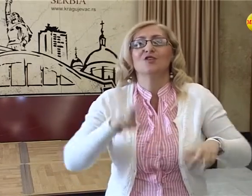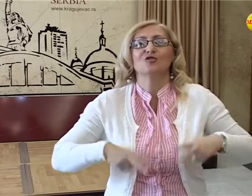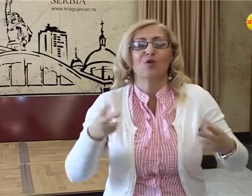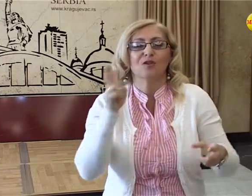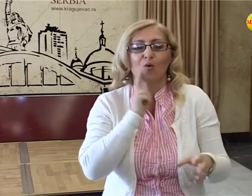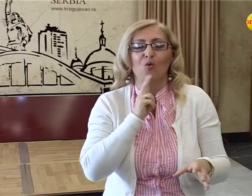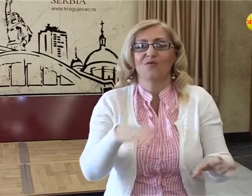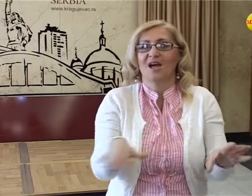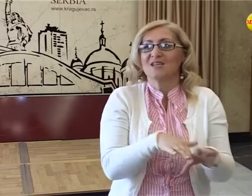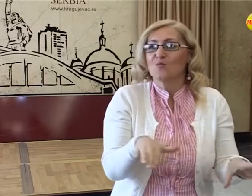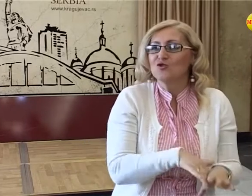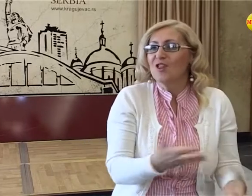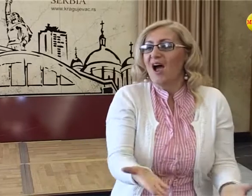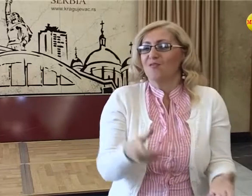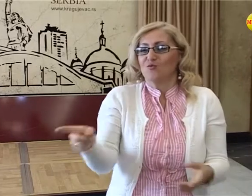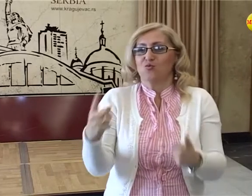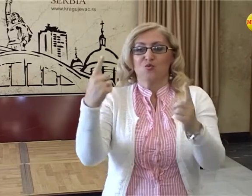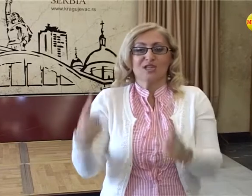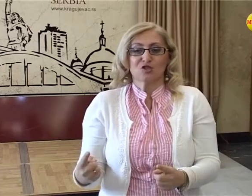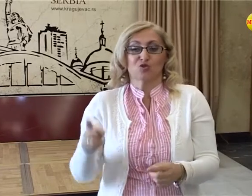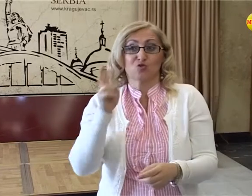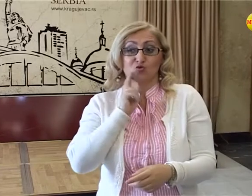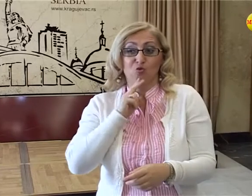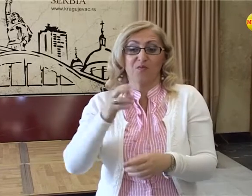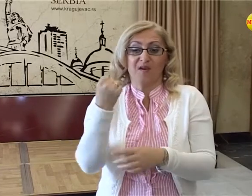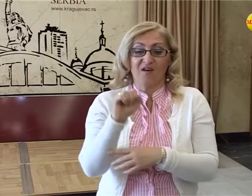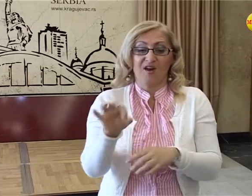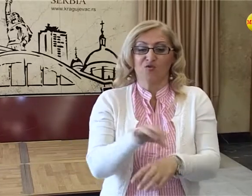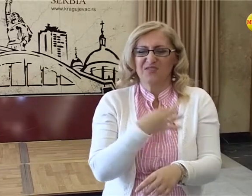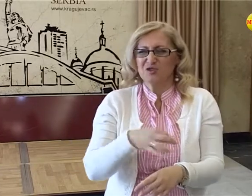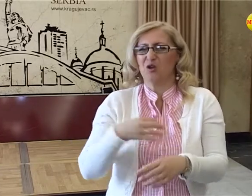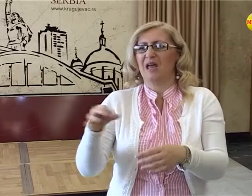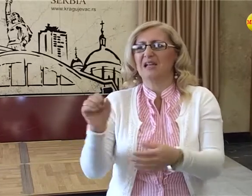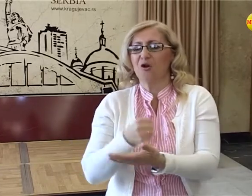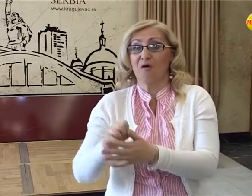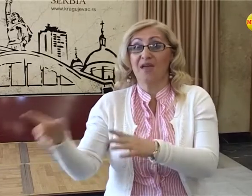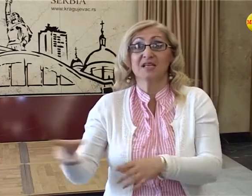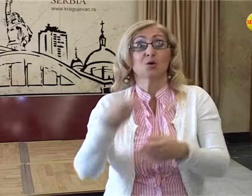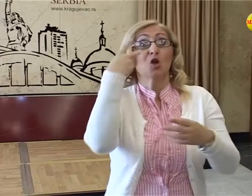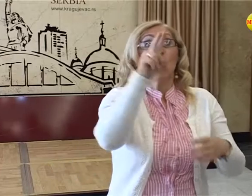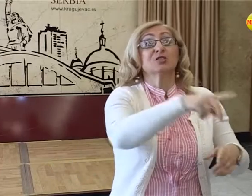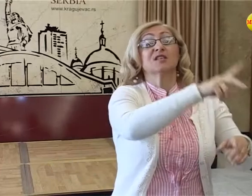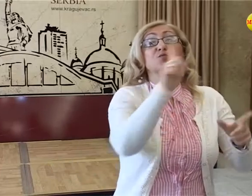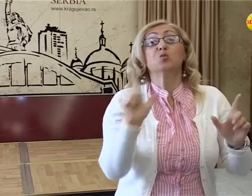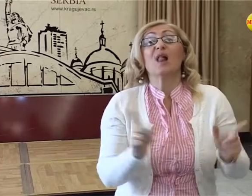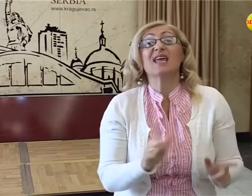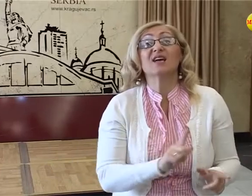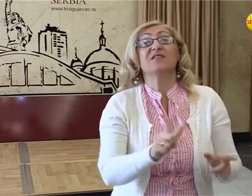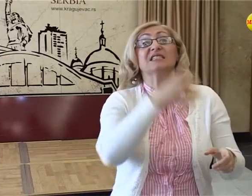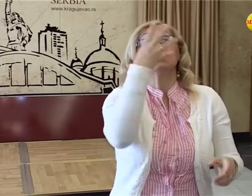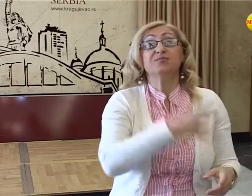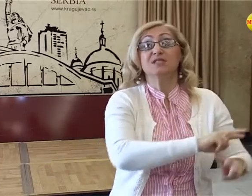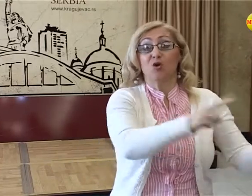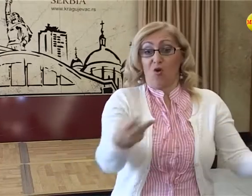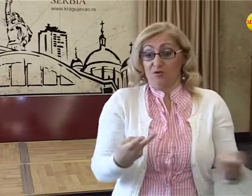međutim, ništa se nije promenilo, obrazovanje se reflektuje kroz sve sfere života, gluvi dalje imaju vrlo, vrlo mali